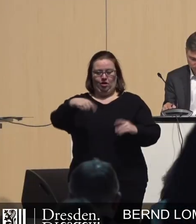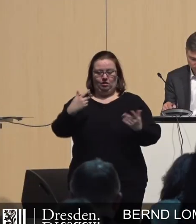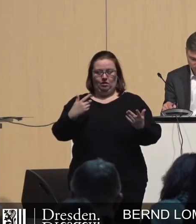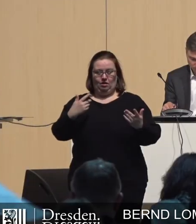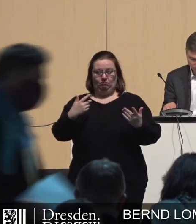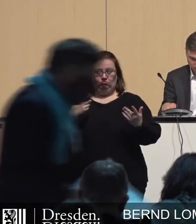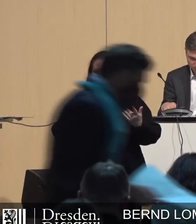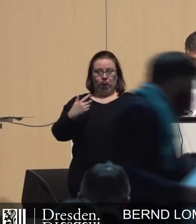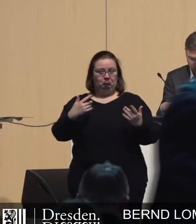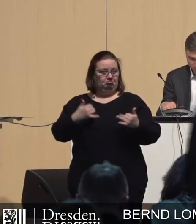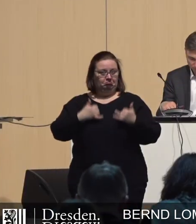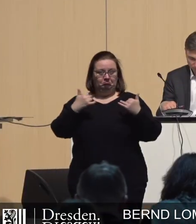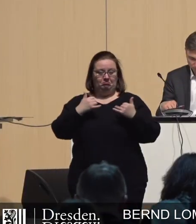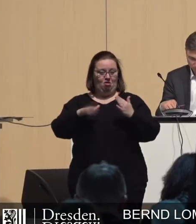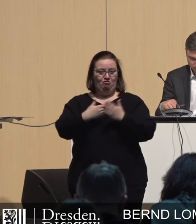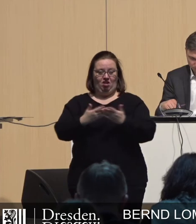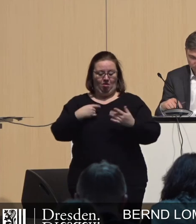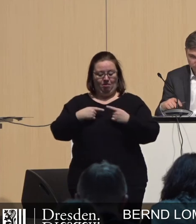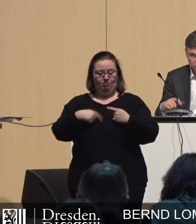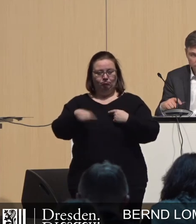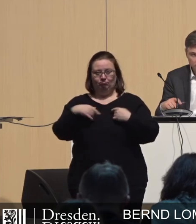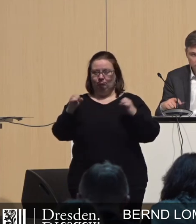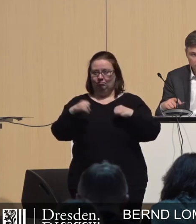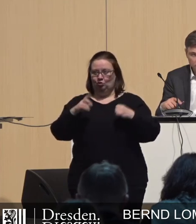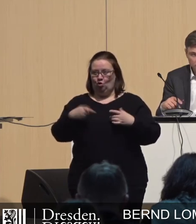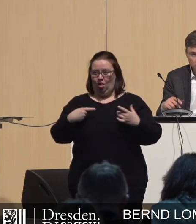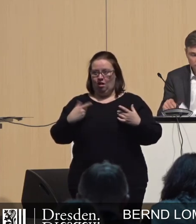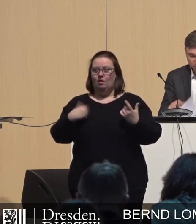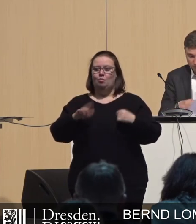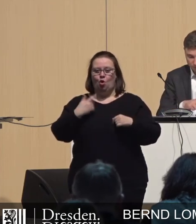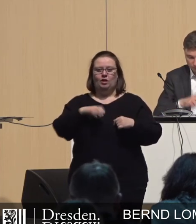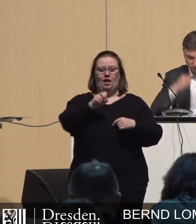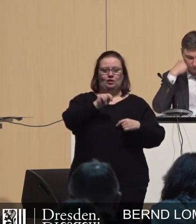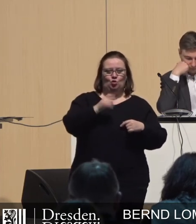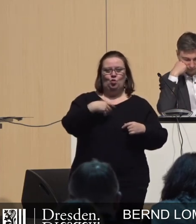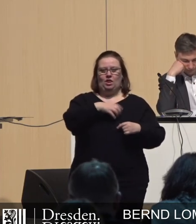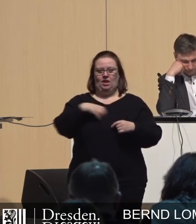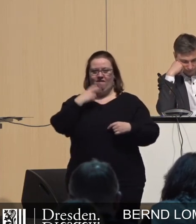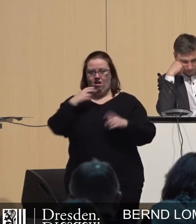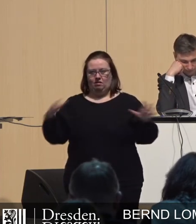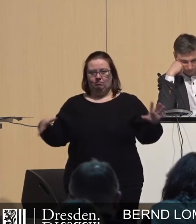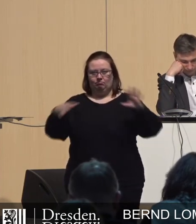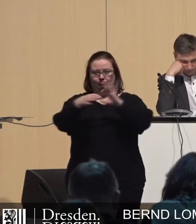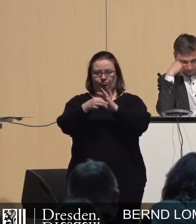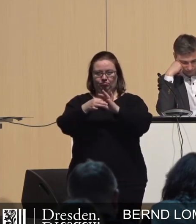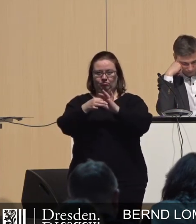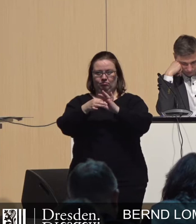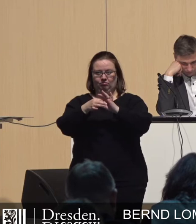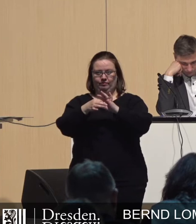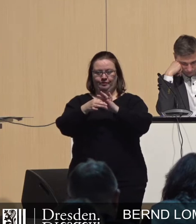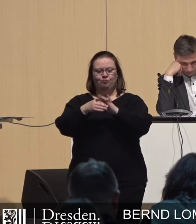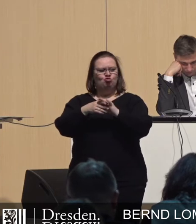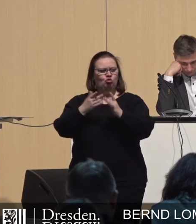eine großartige Aufgabe vor uns, Fusionierung von Ense und Drewag, die ohnehin schon in